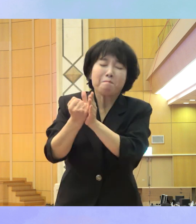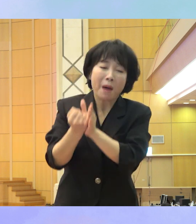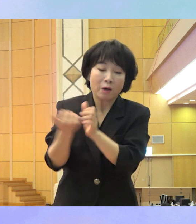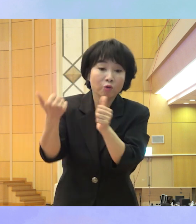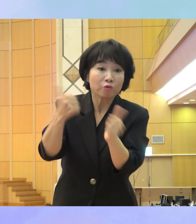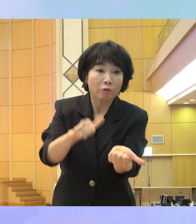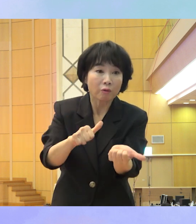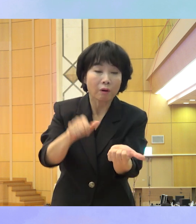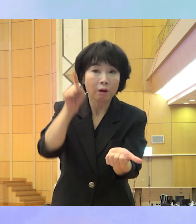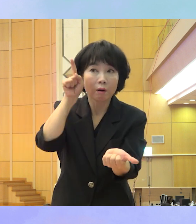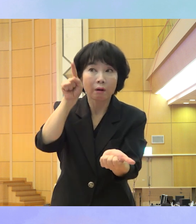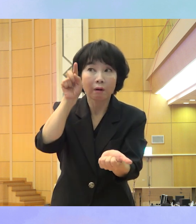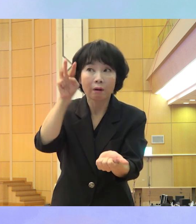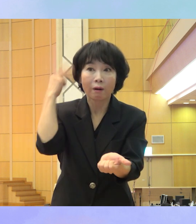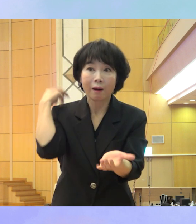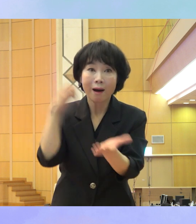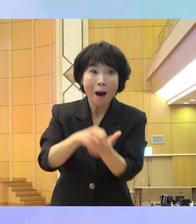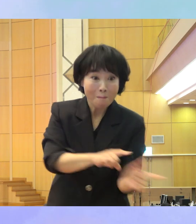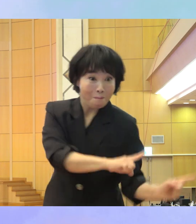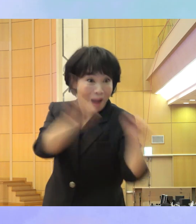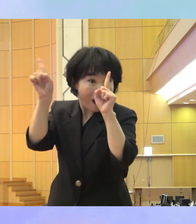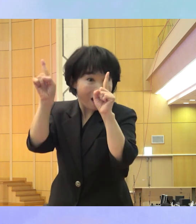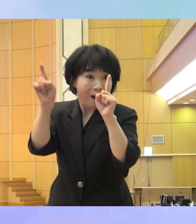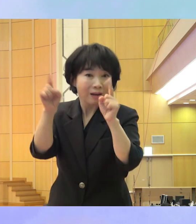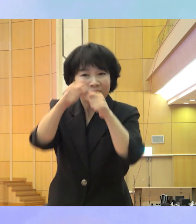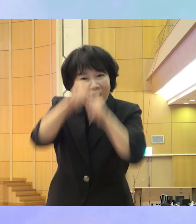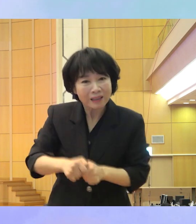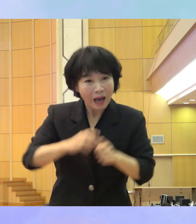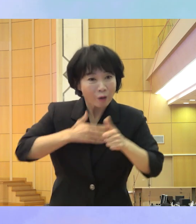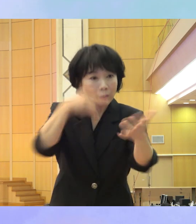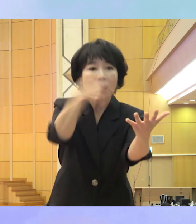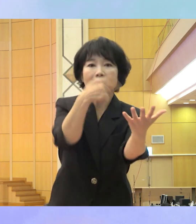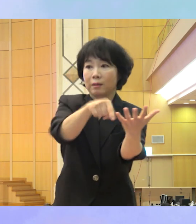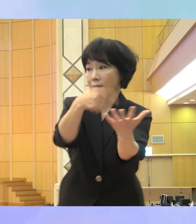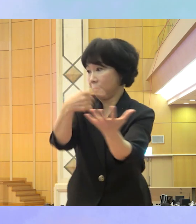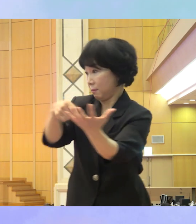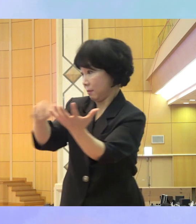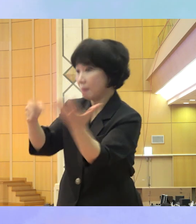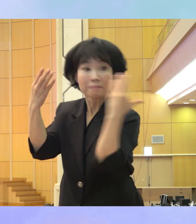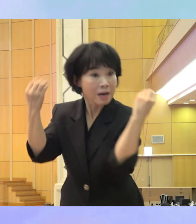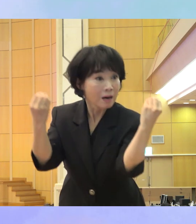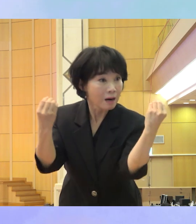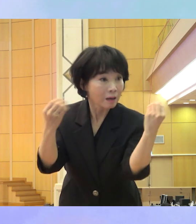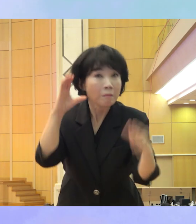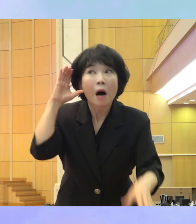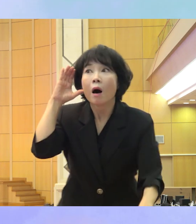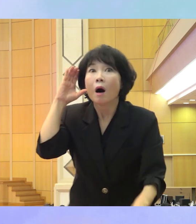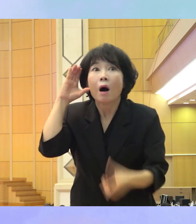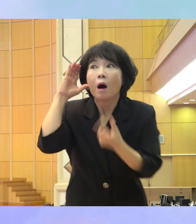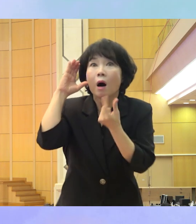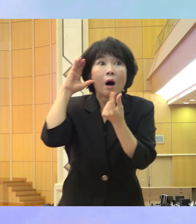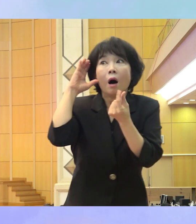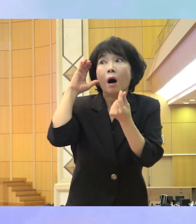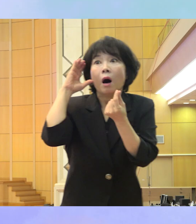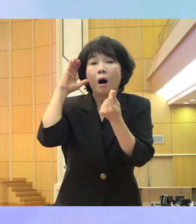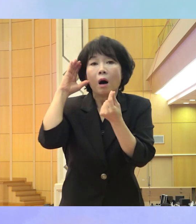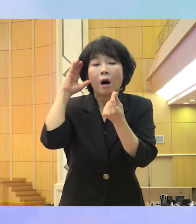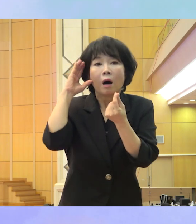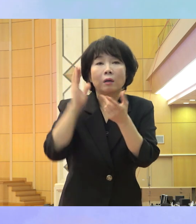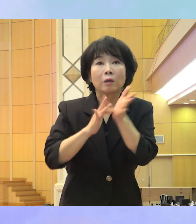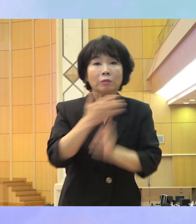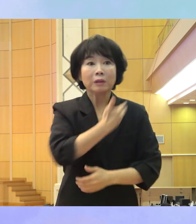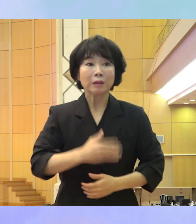이걸 가르쳤단 말이에요, 이 말씀을. 그런데 이 말씀을 듣고 베드로가 뭐라